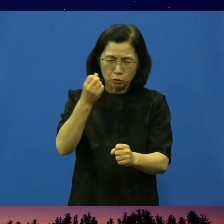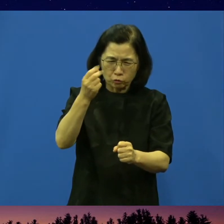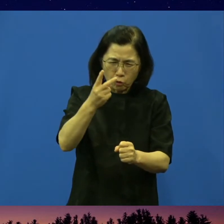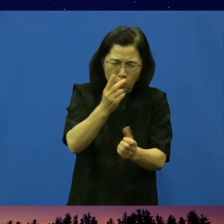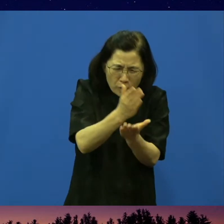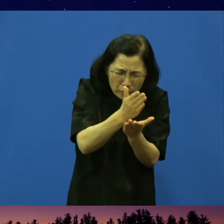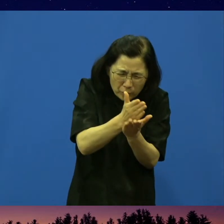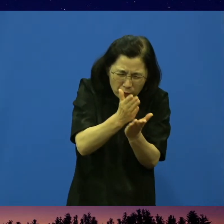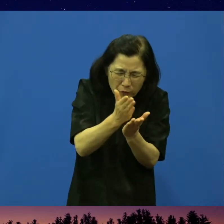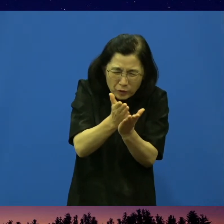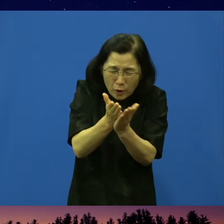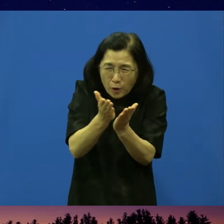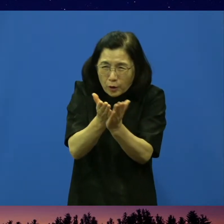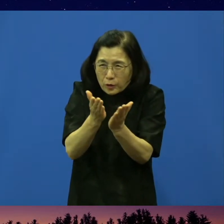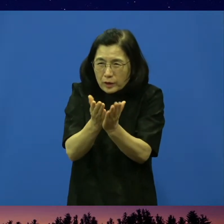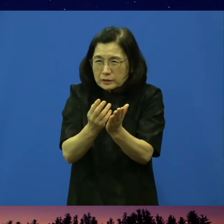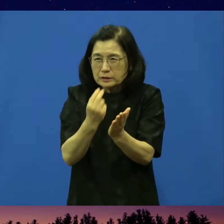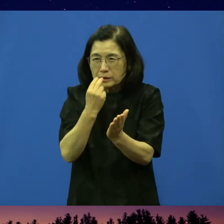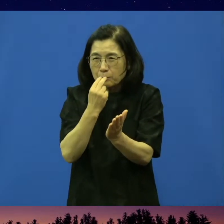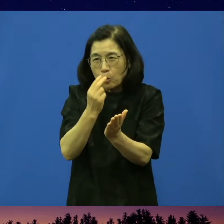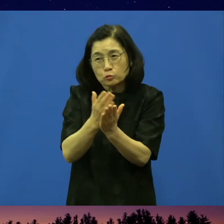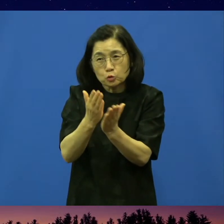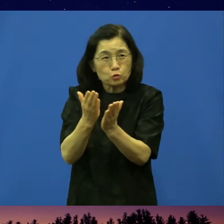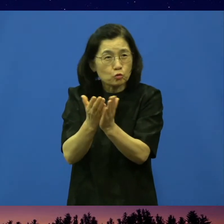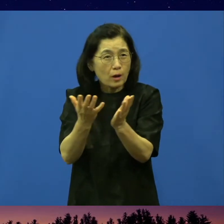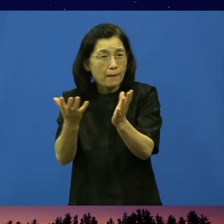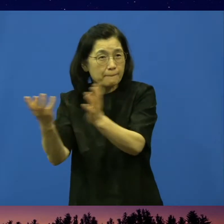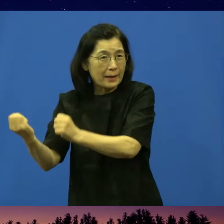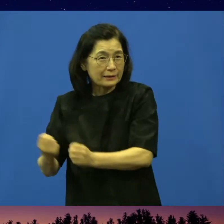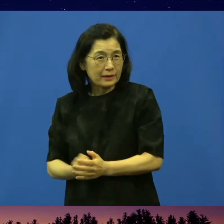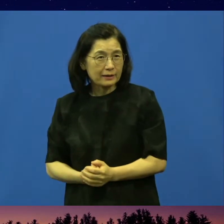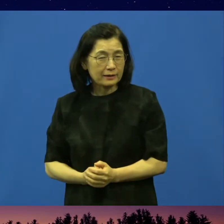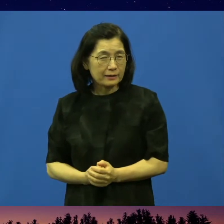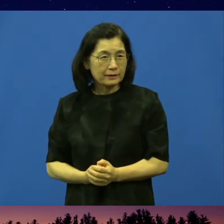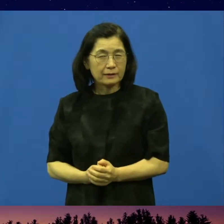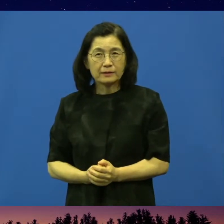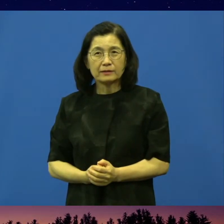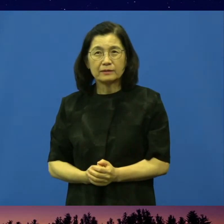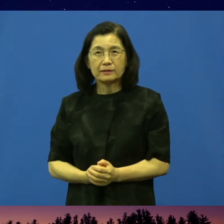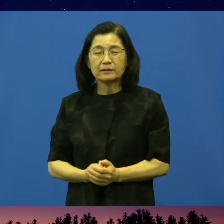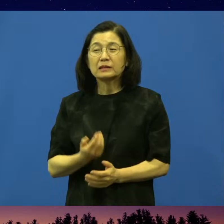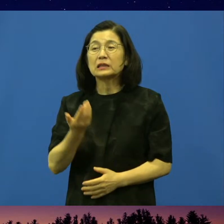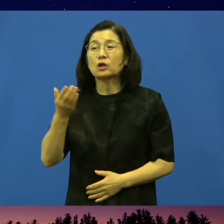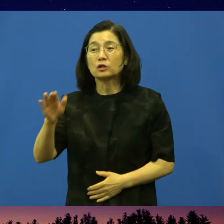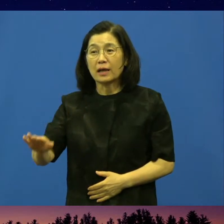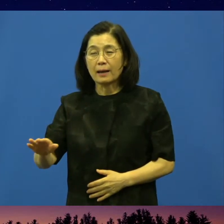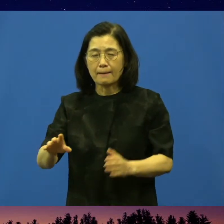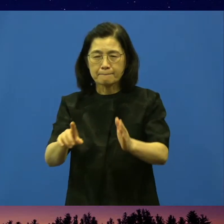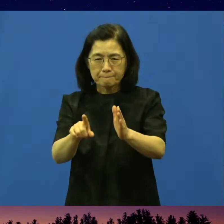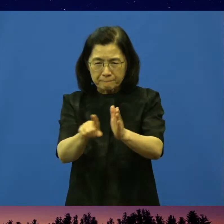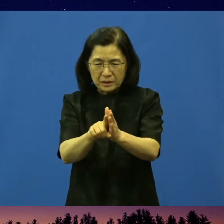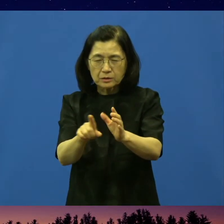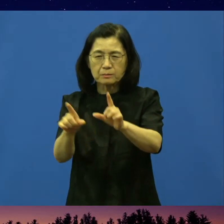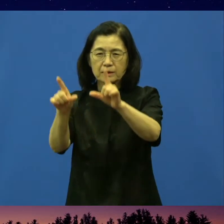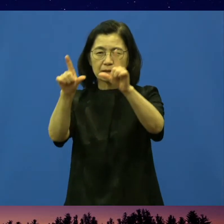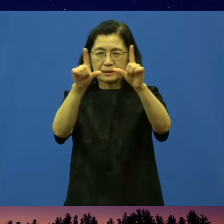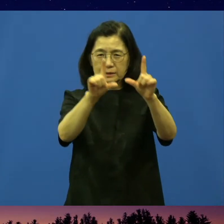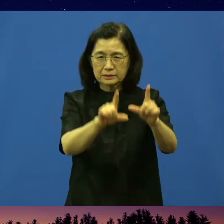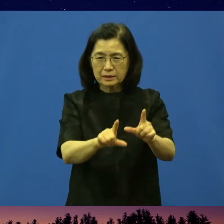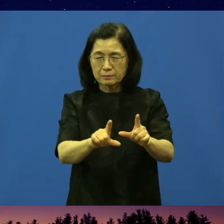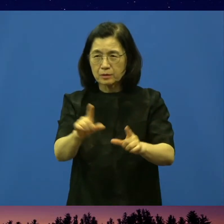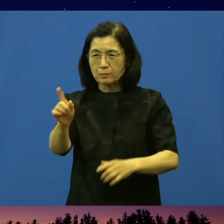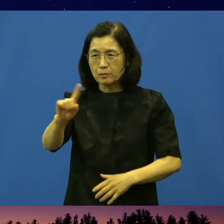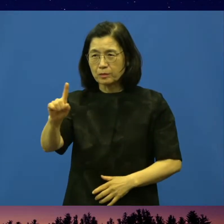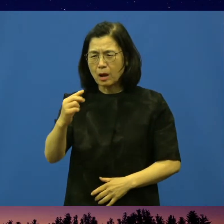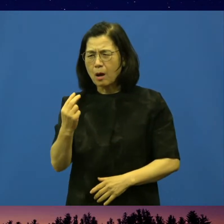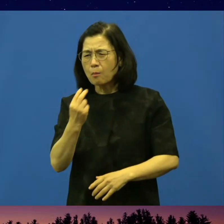완전히 마음이 놓일 때까지 조치를 해놓도록 합니다. 근데 믿음의 삶이란 그게 아니에요. 믿음의 삶이란 그거와